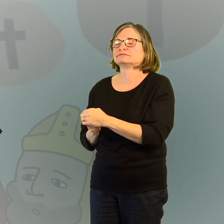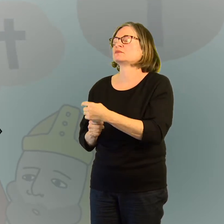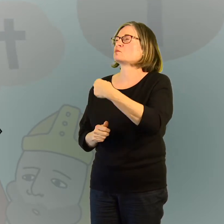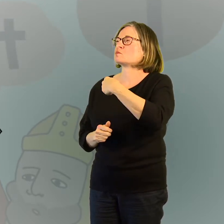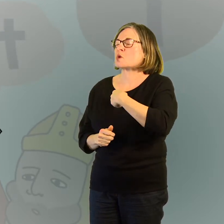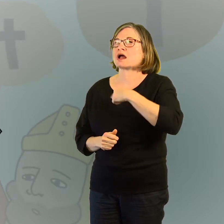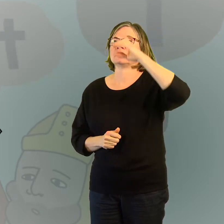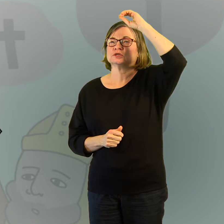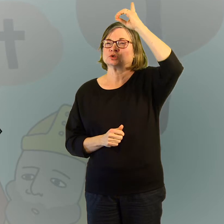Dieu. »